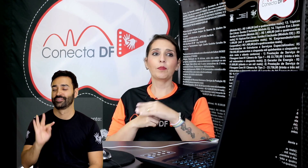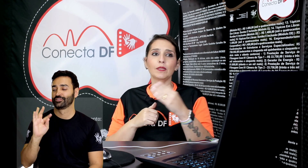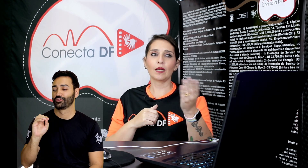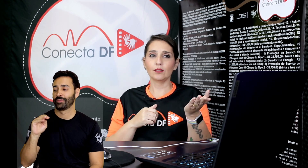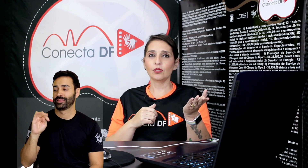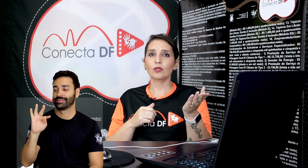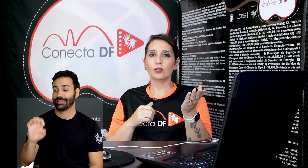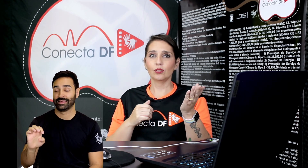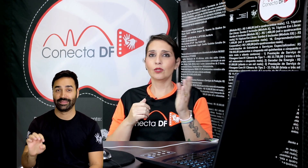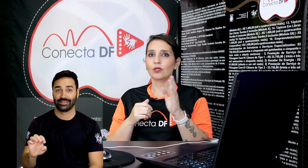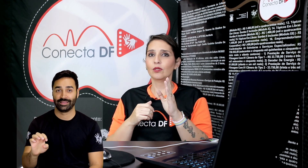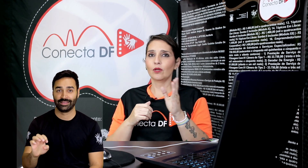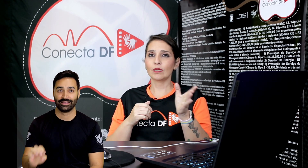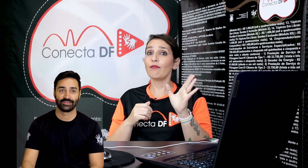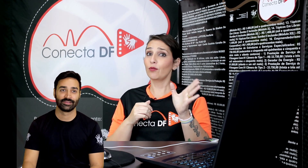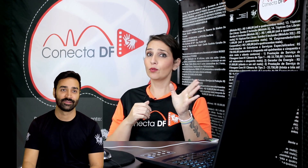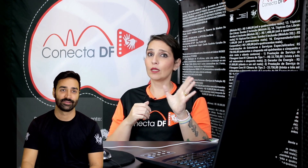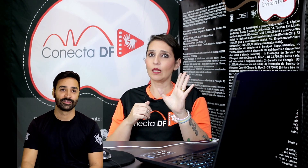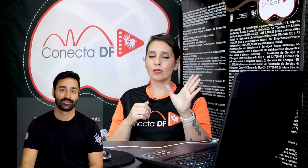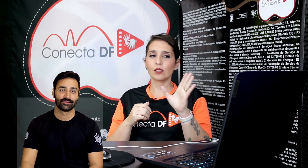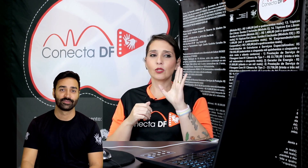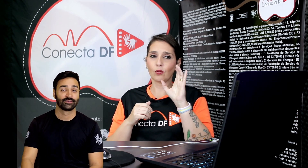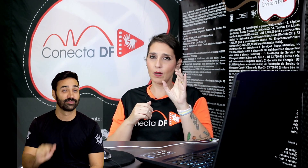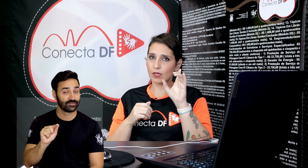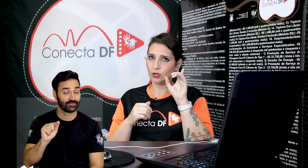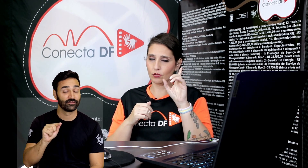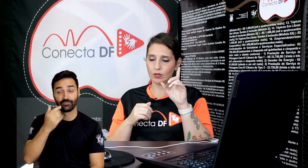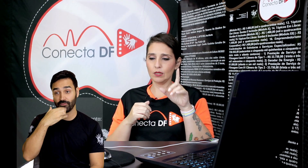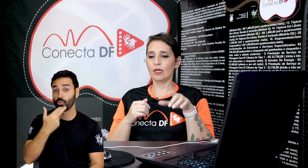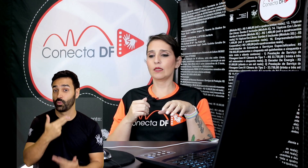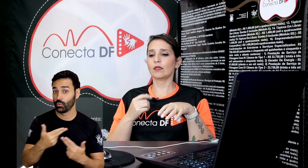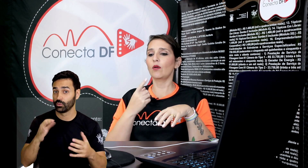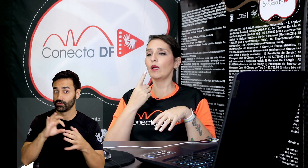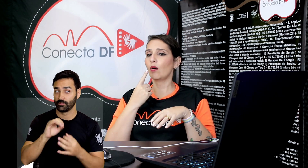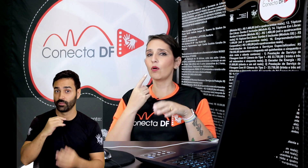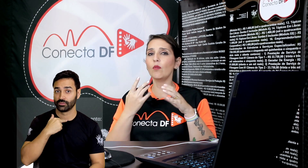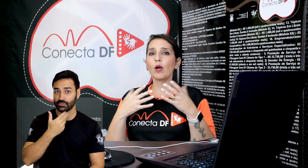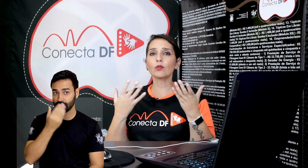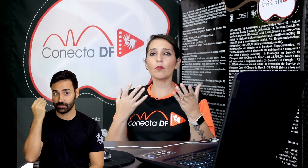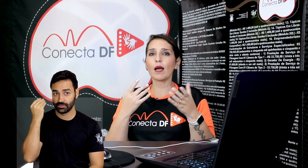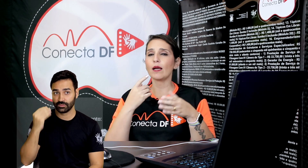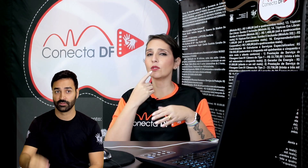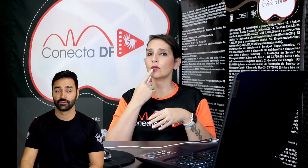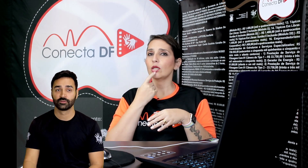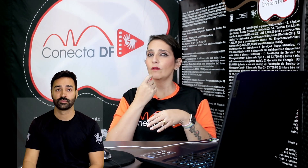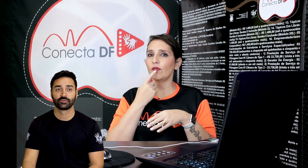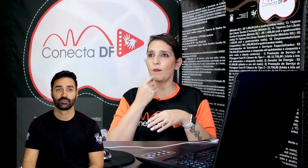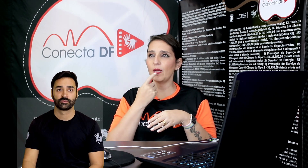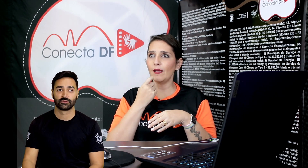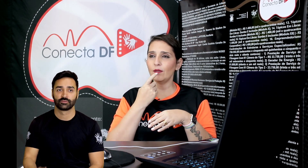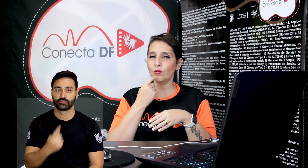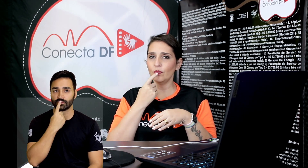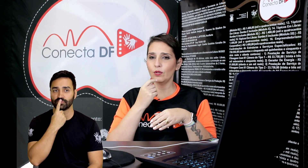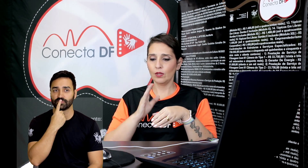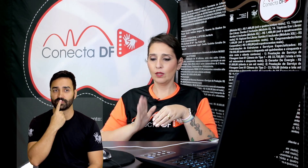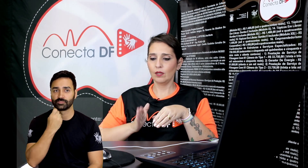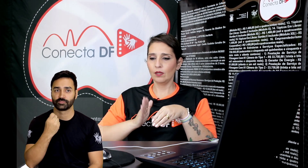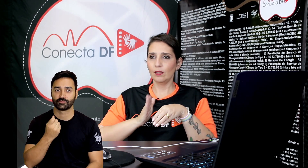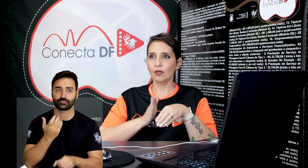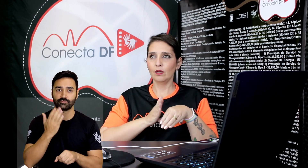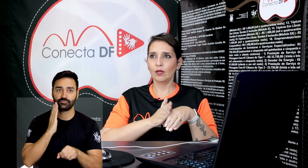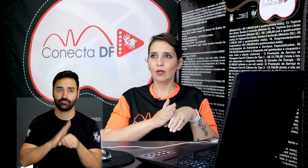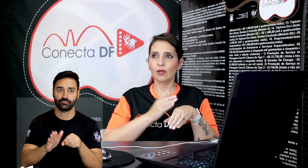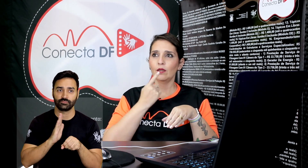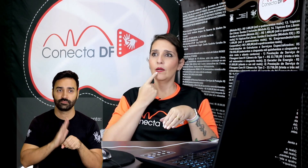Tomate, apesar de coisa é fruta, tá, gente? Tomate, não se esqueça. Então ó, como é o tomate? Vermelho,